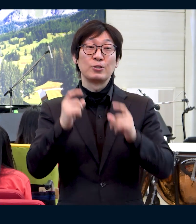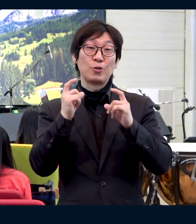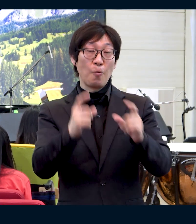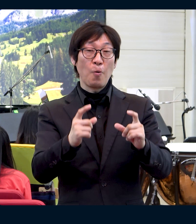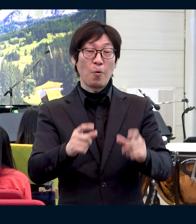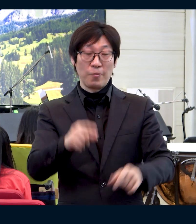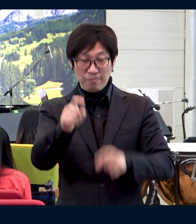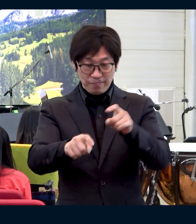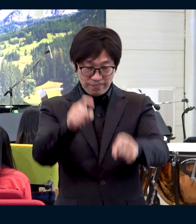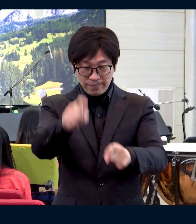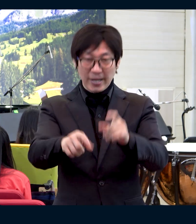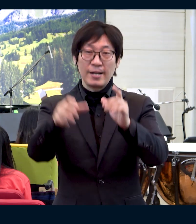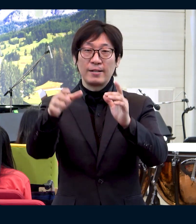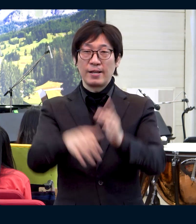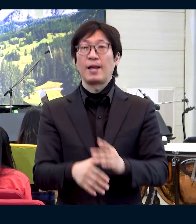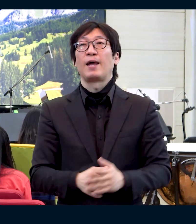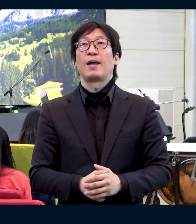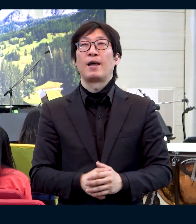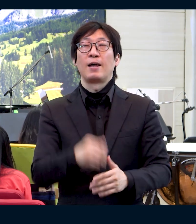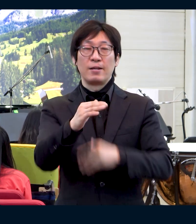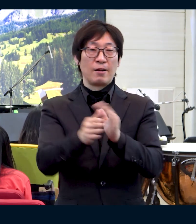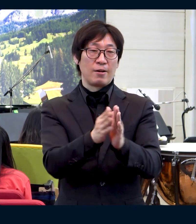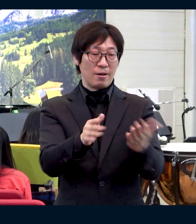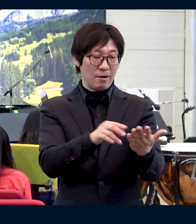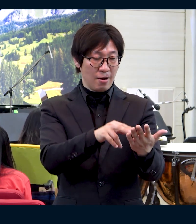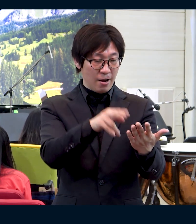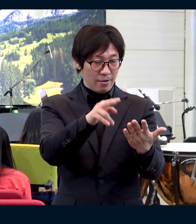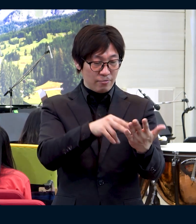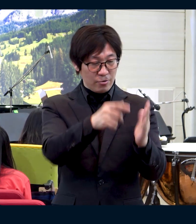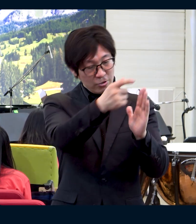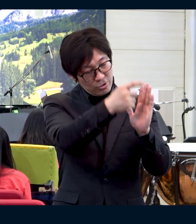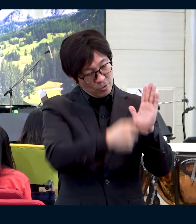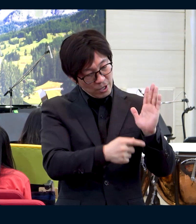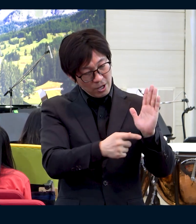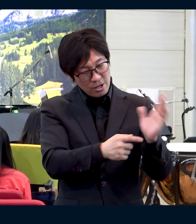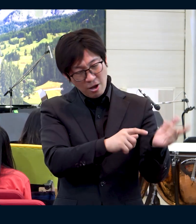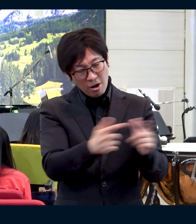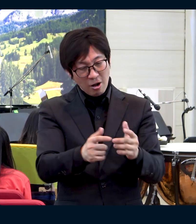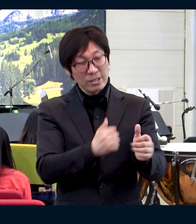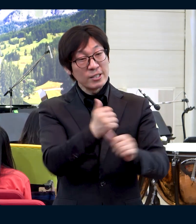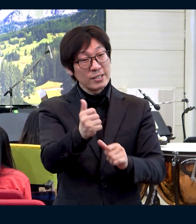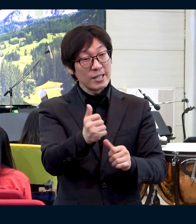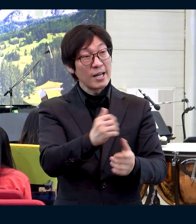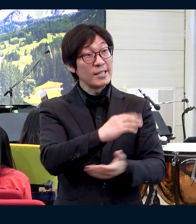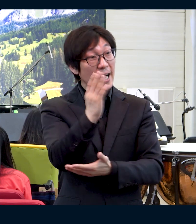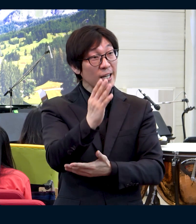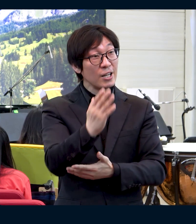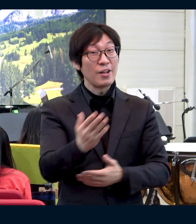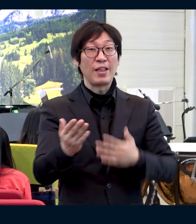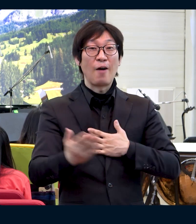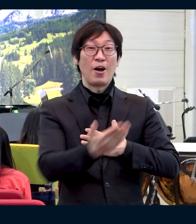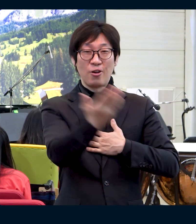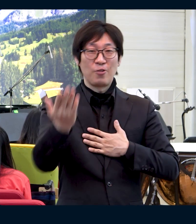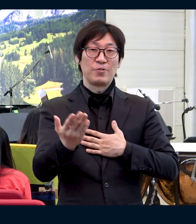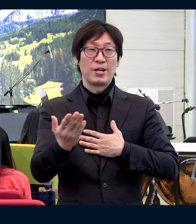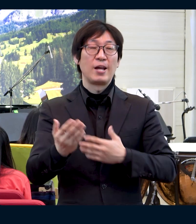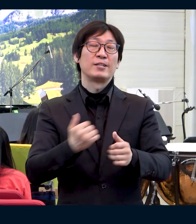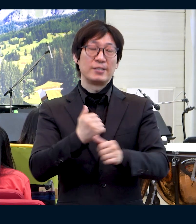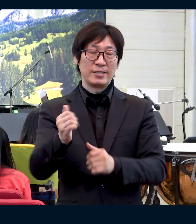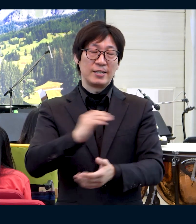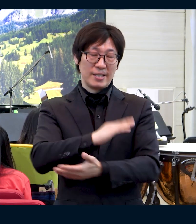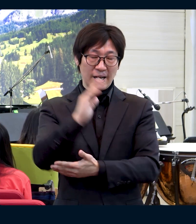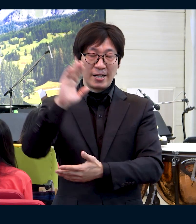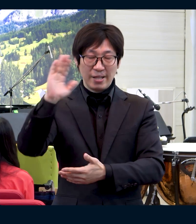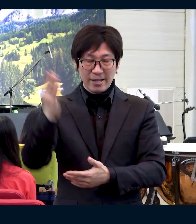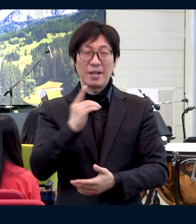것을 선포하고 나아갈 때 그 성경에 기록되어 있는 그 승리의 수많은 이야기는 저와 여러분들의 승리의